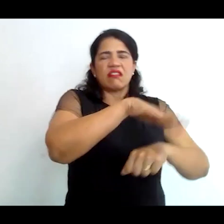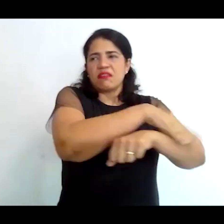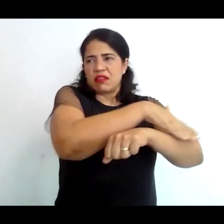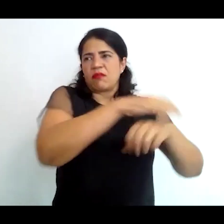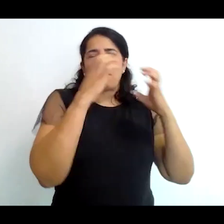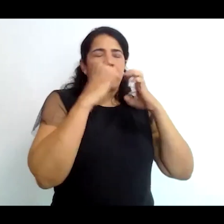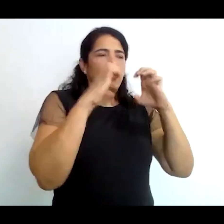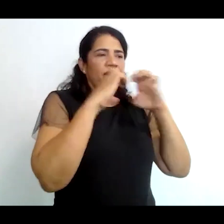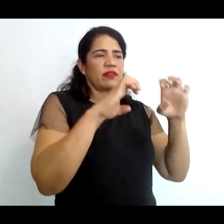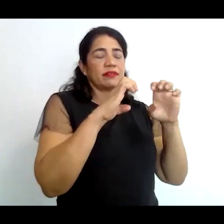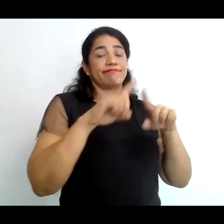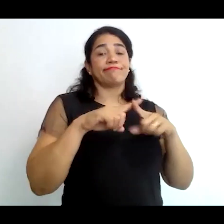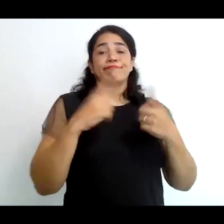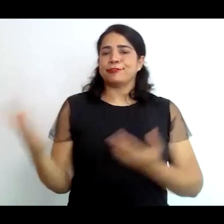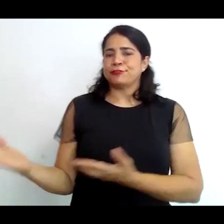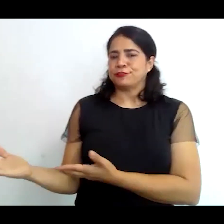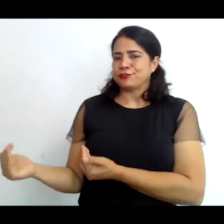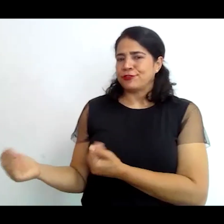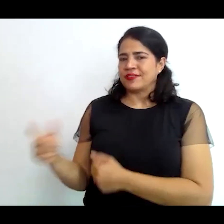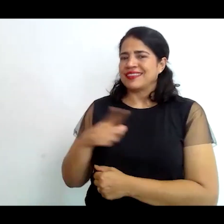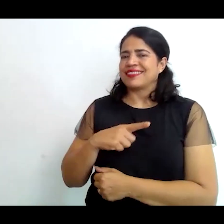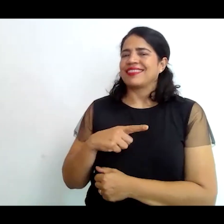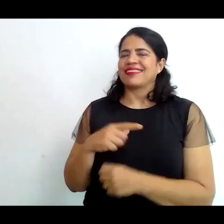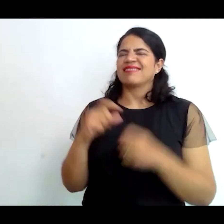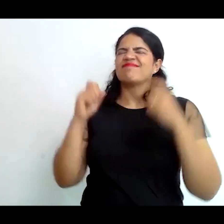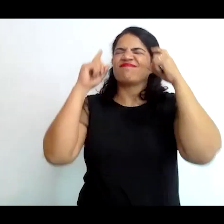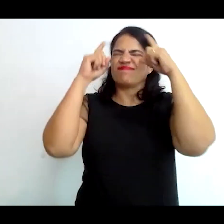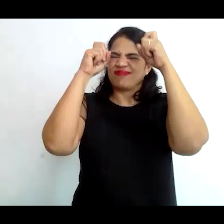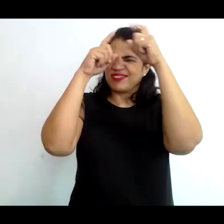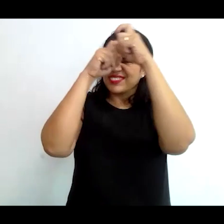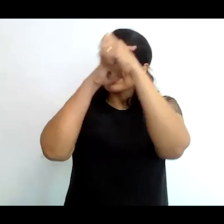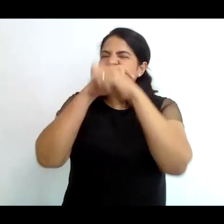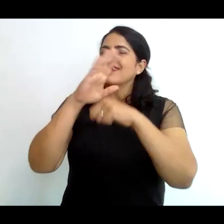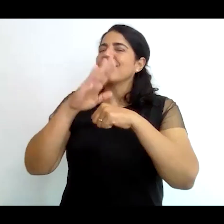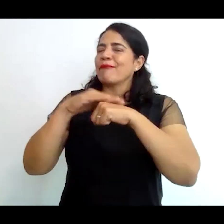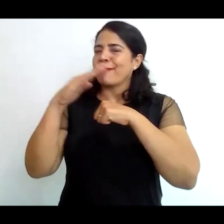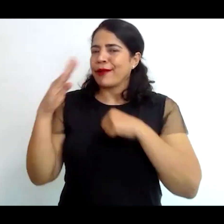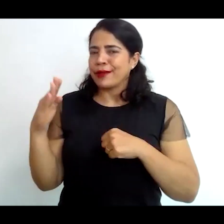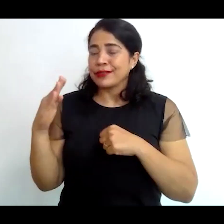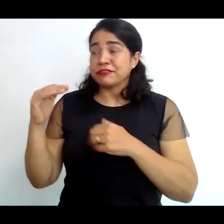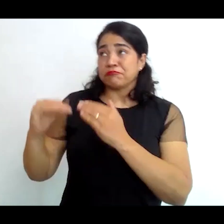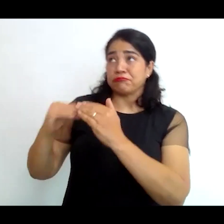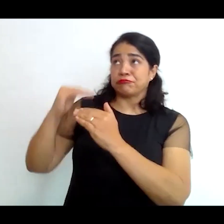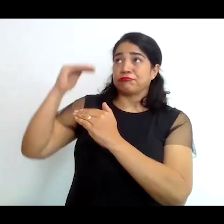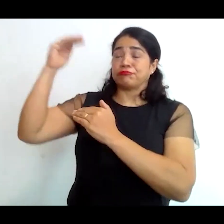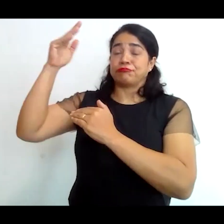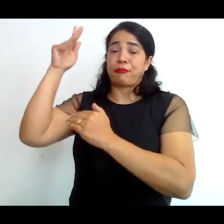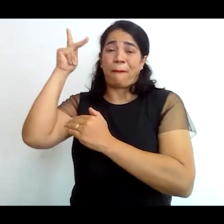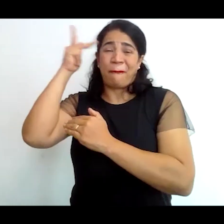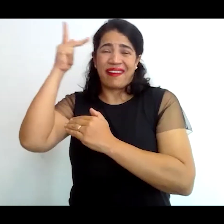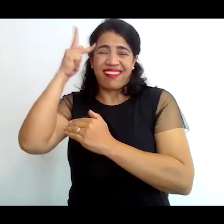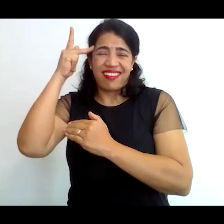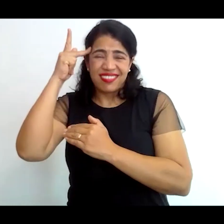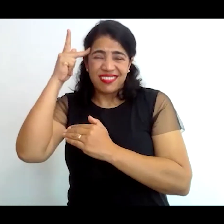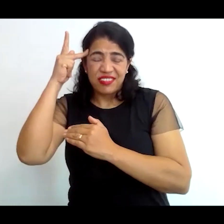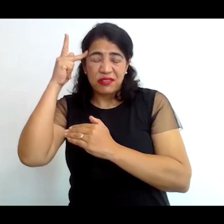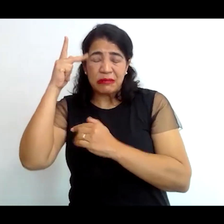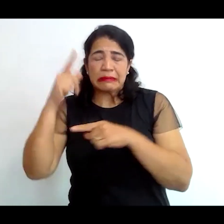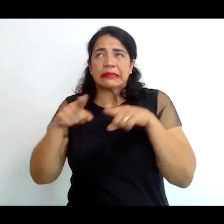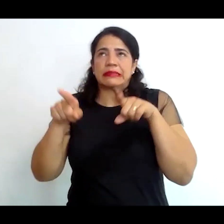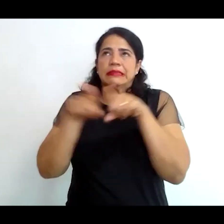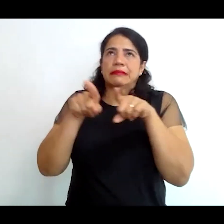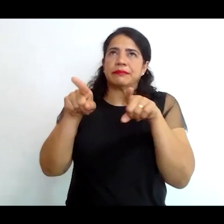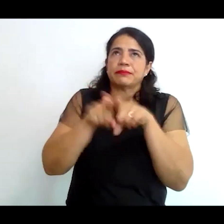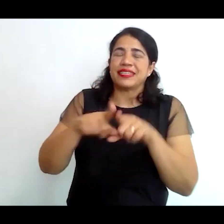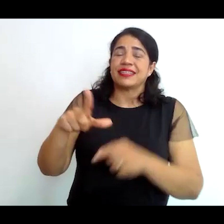né? Adulto, então, pior. Então, quanto mais velho, irmãos, mais conceito nós temos. Irmão,